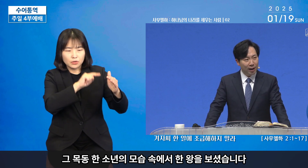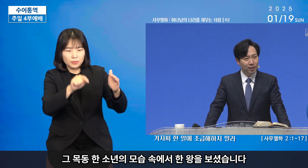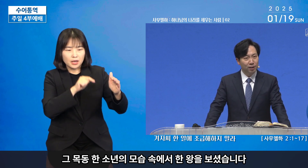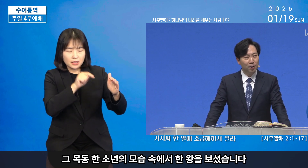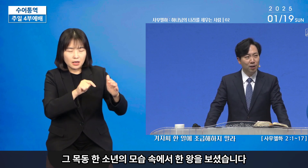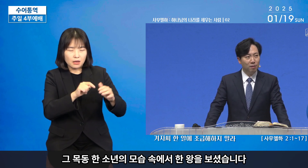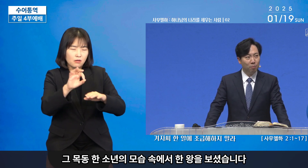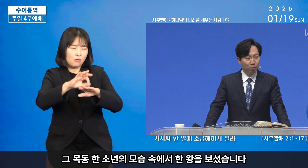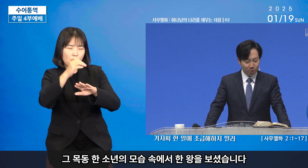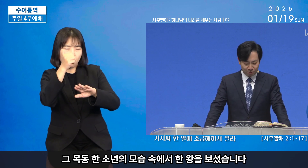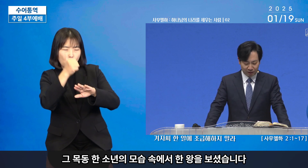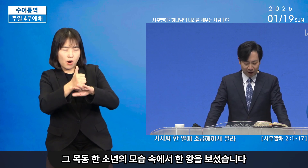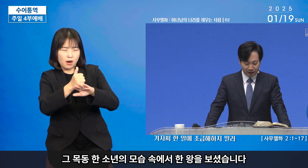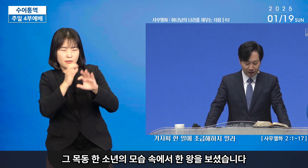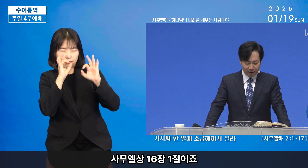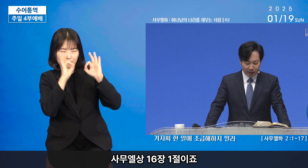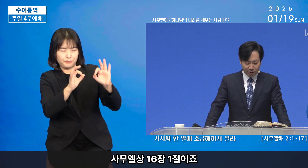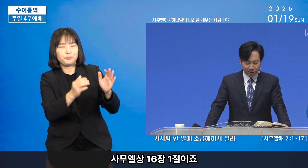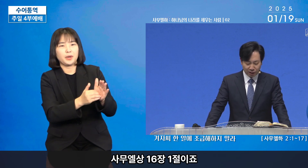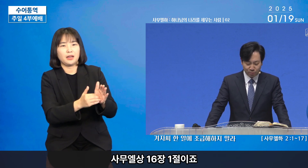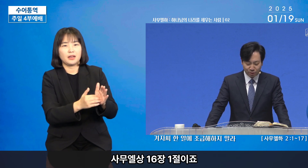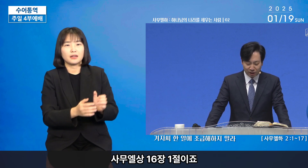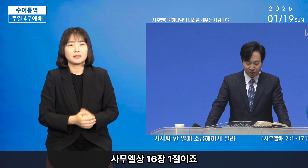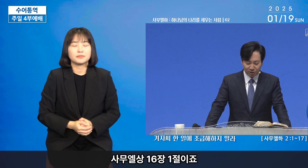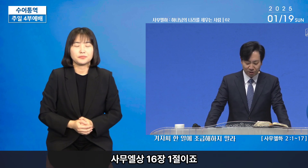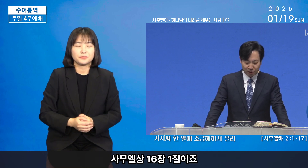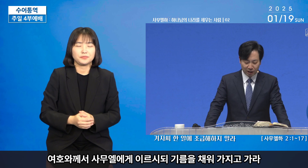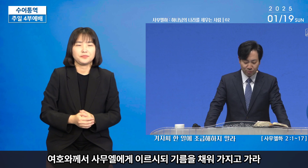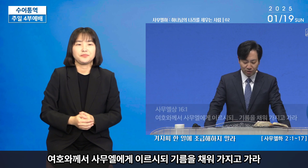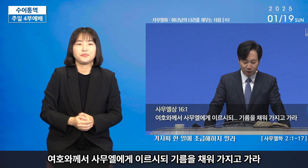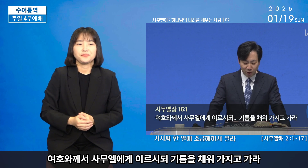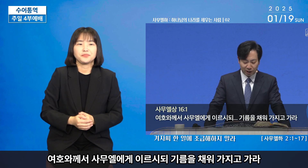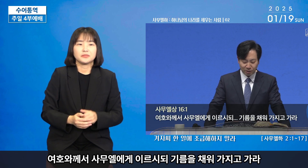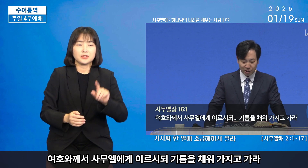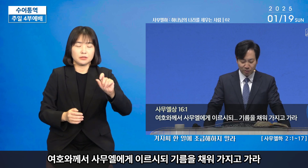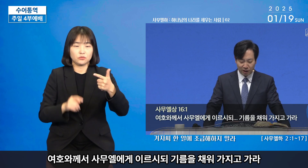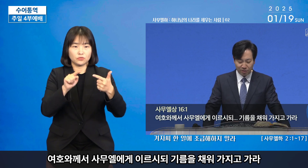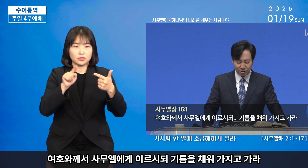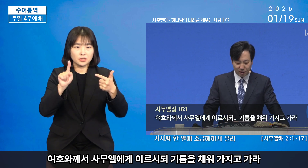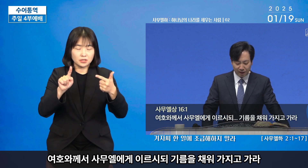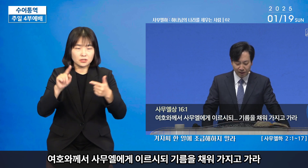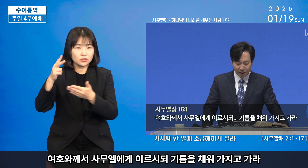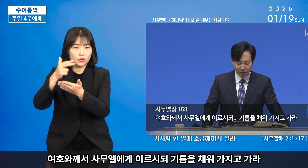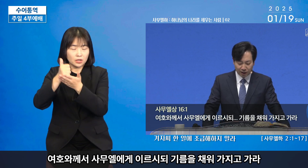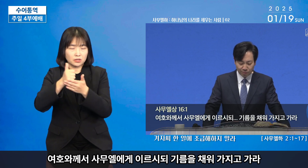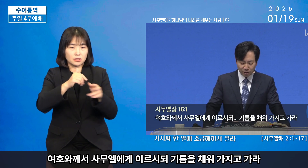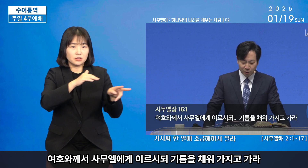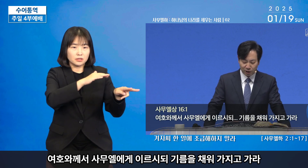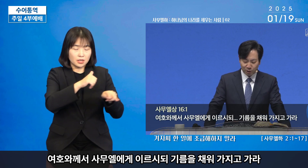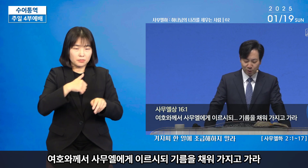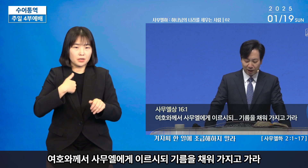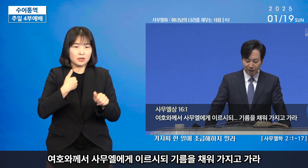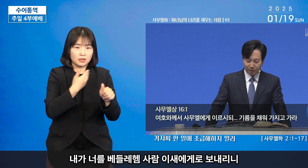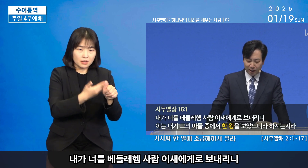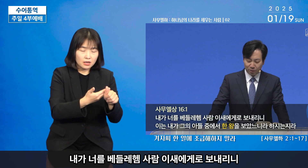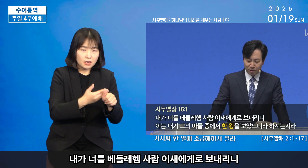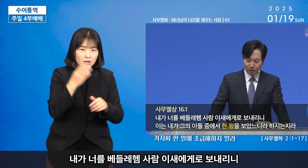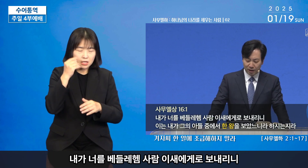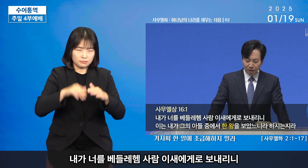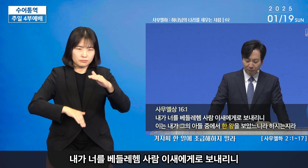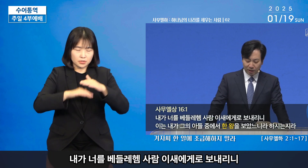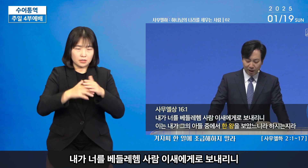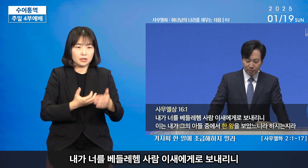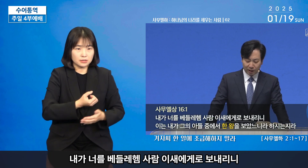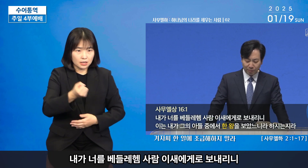한 왕을 보셨습니다. 사무엘상 16장 1절이죠. 여호와께서 사무엘에게 이르시되 기름을 채워가지고 가라. 내가